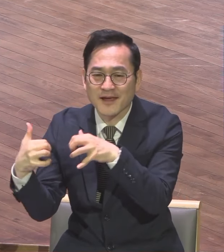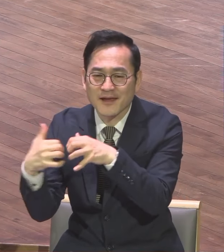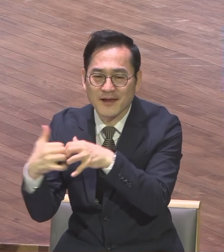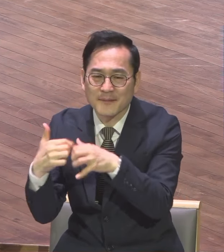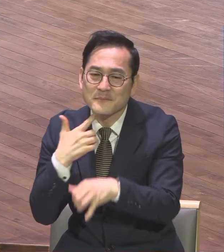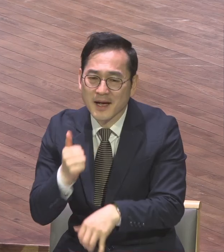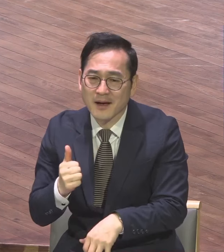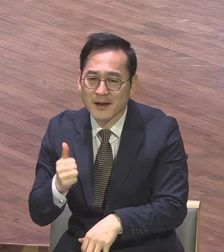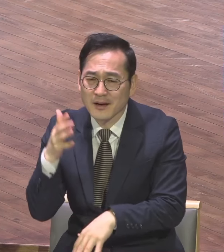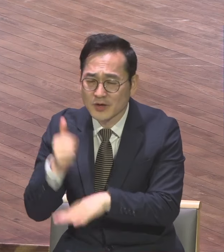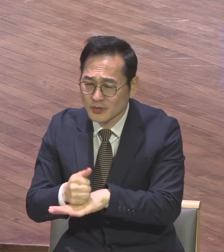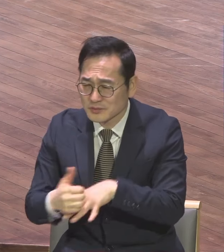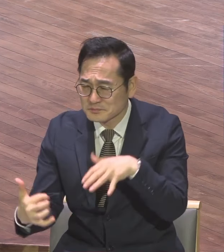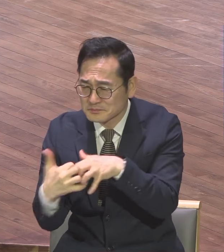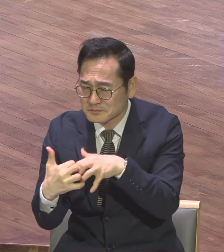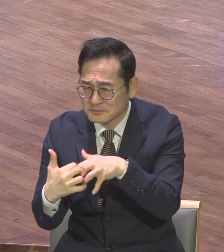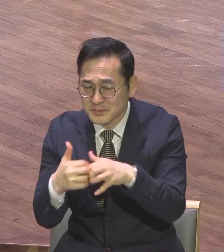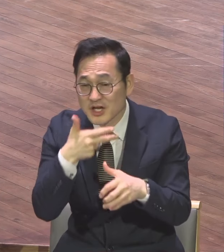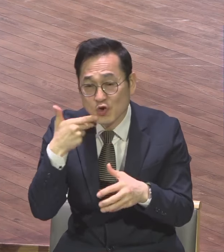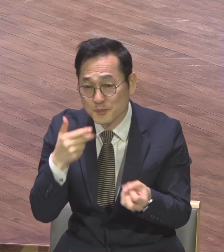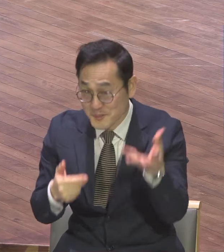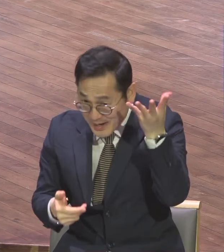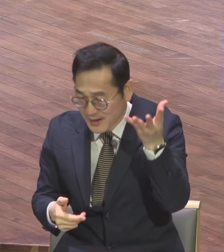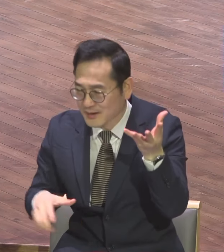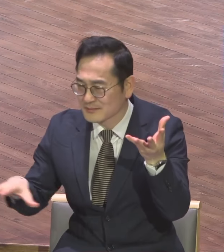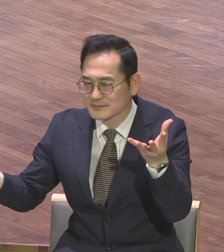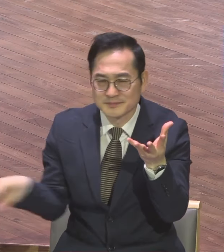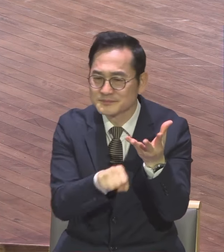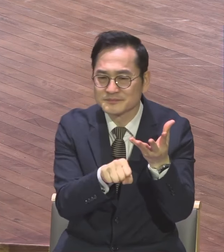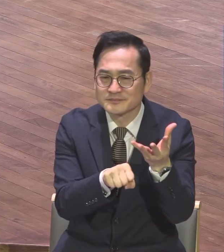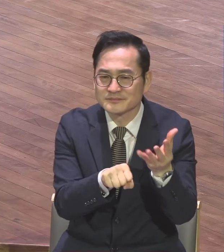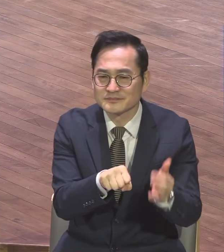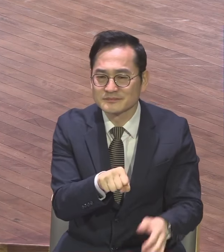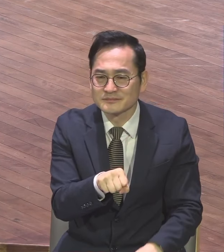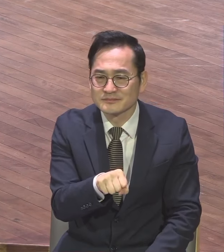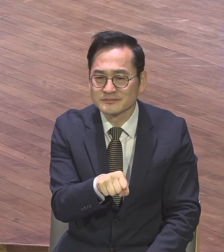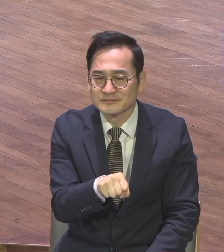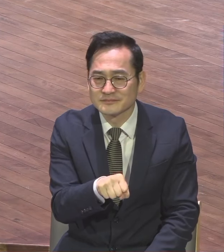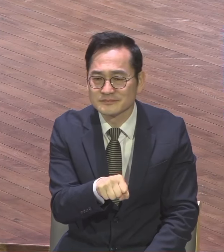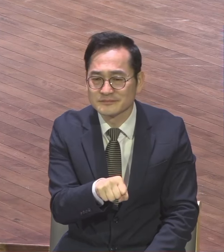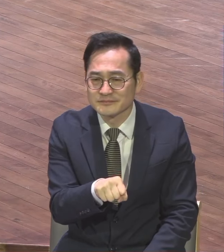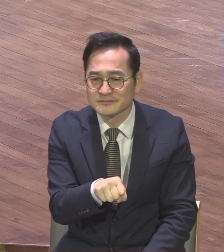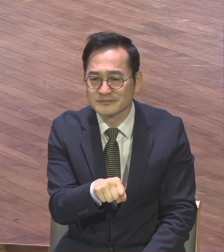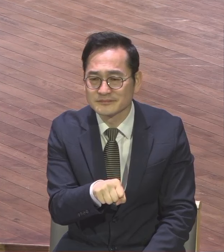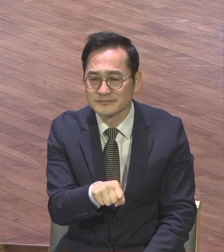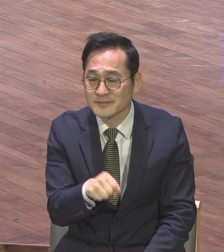영국의 식민지가 그렇게 되었는데 영국의 통치가